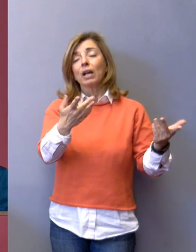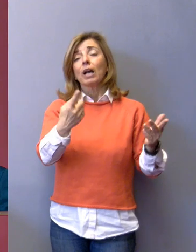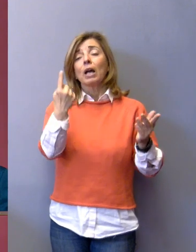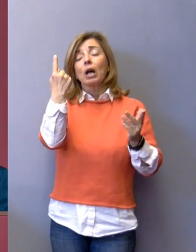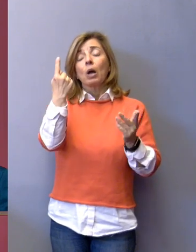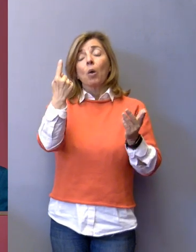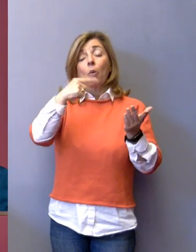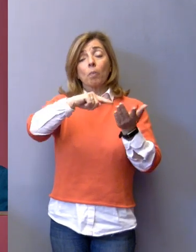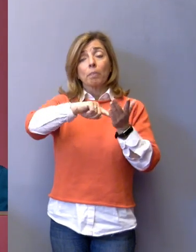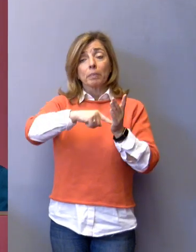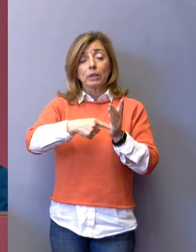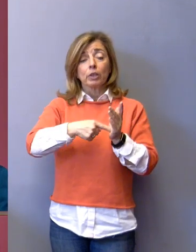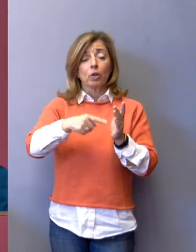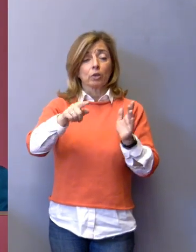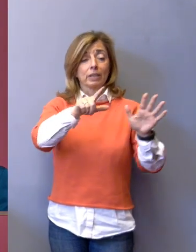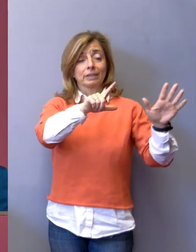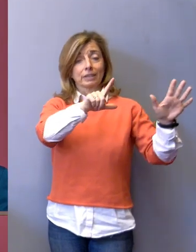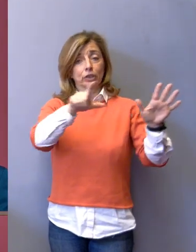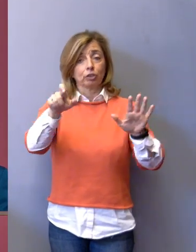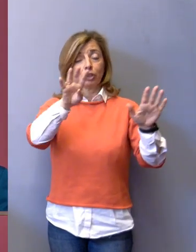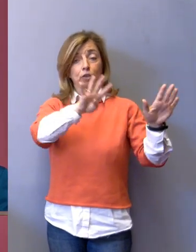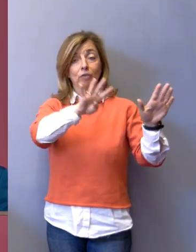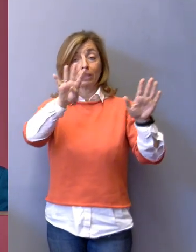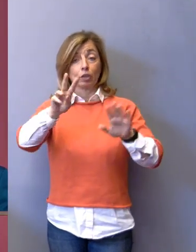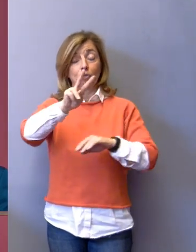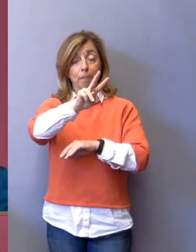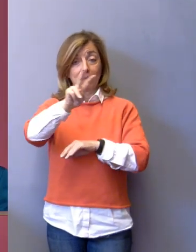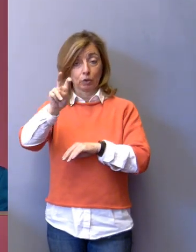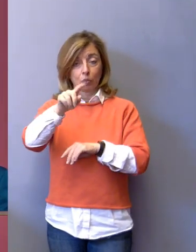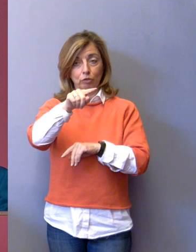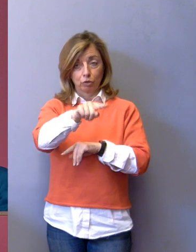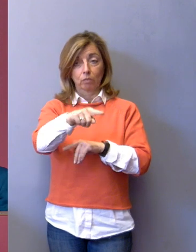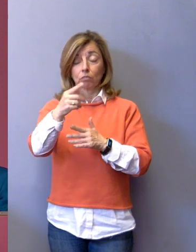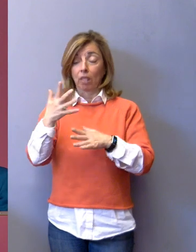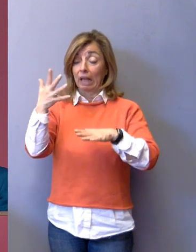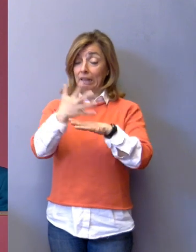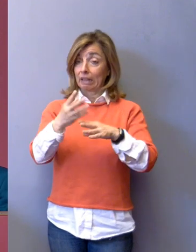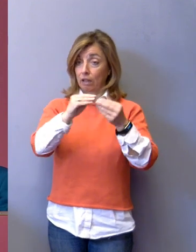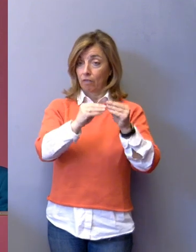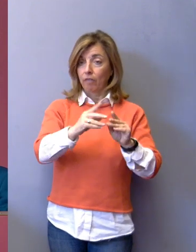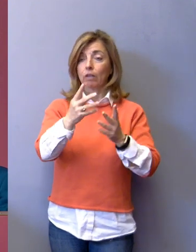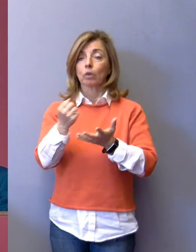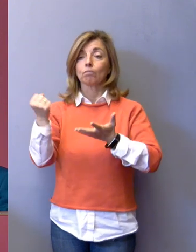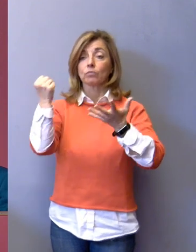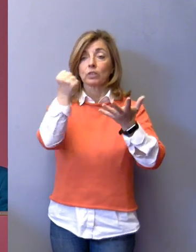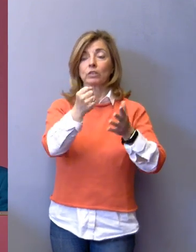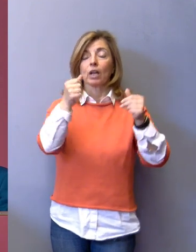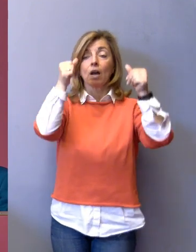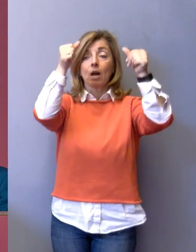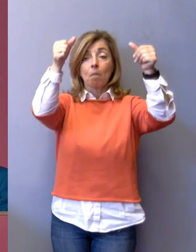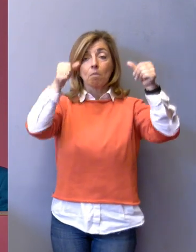799.200 intervento che è stato finanziato con un bando PNR